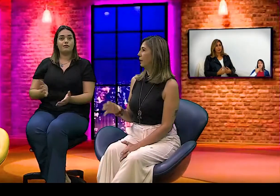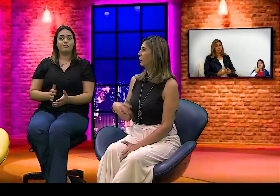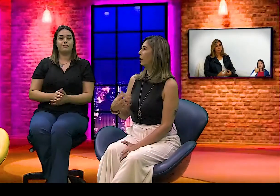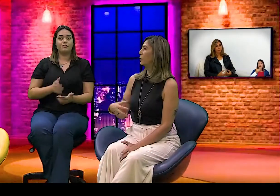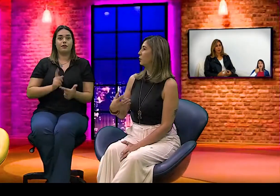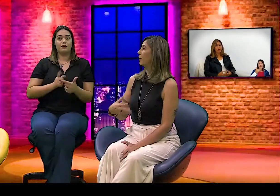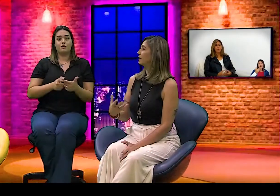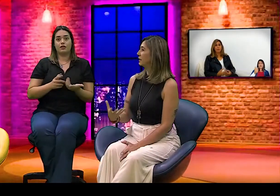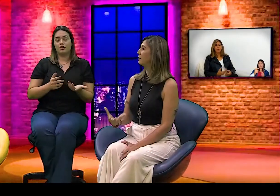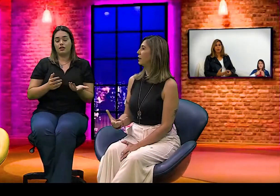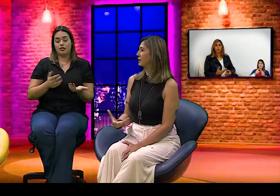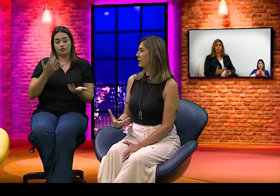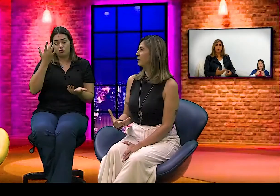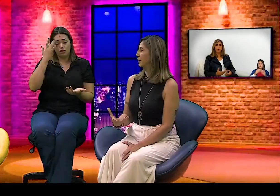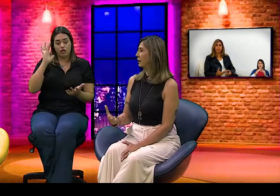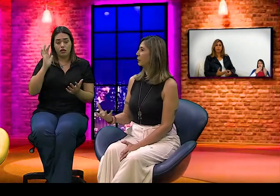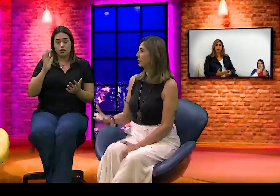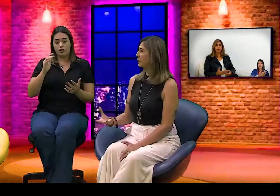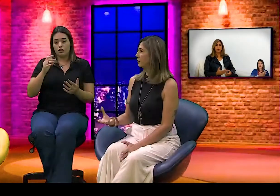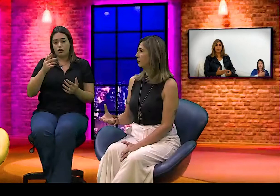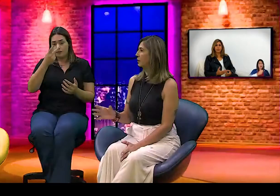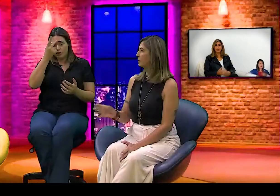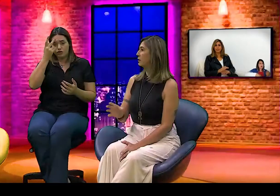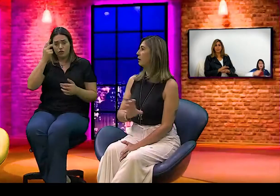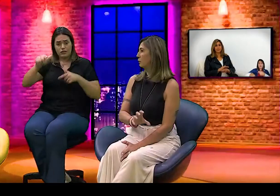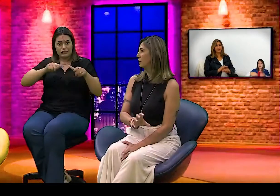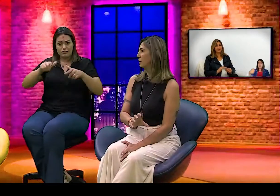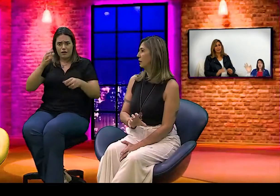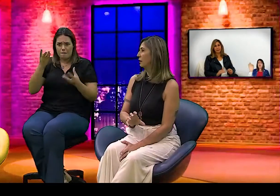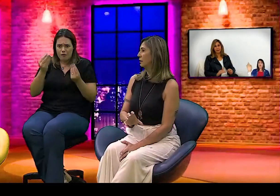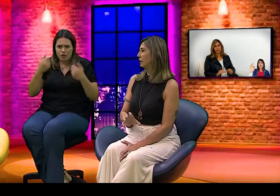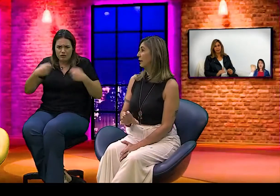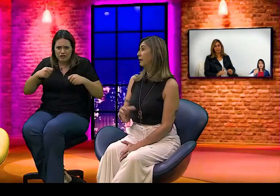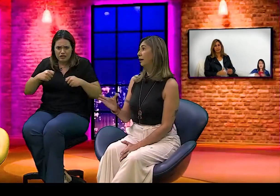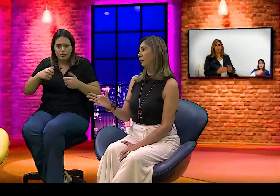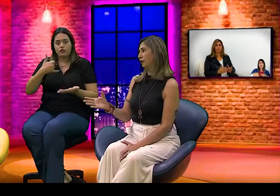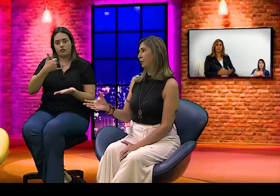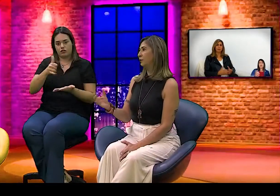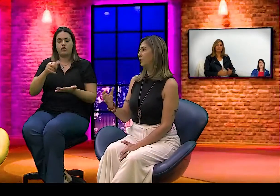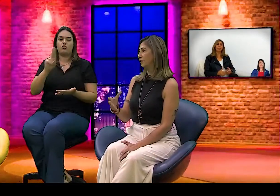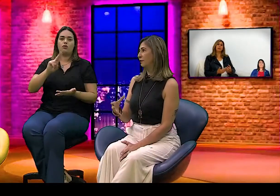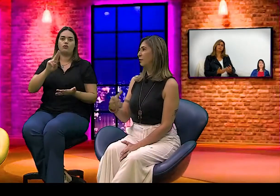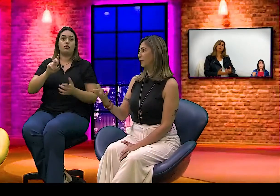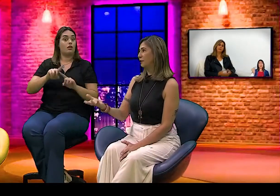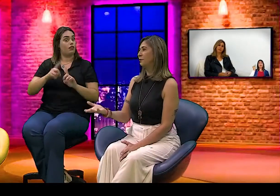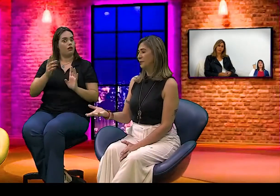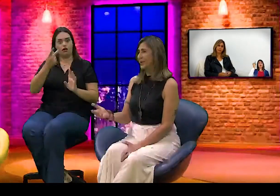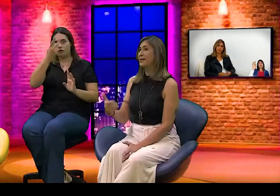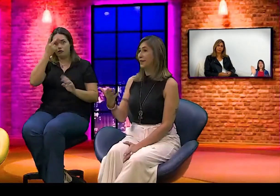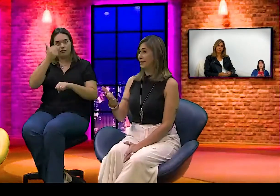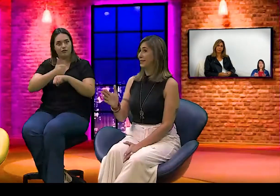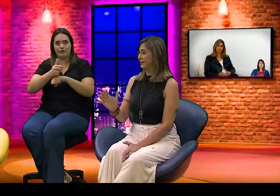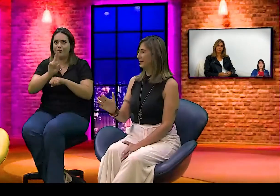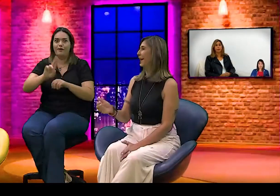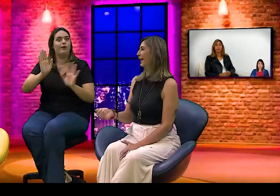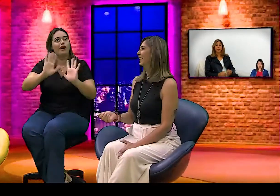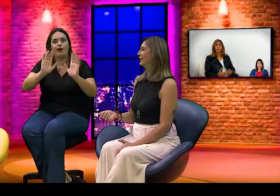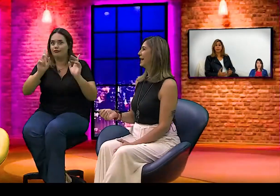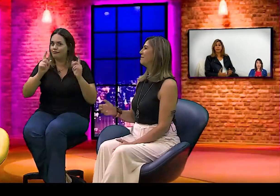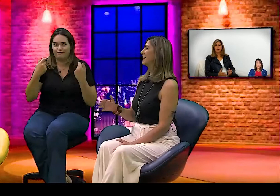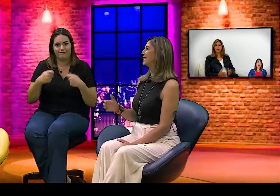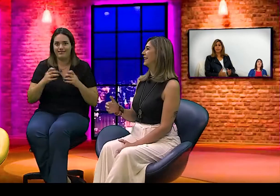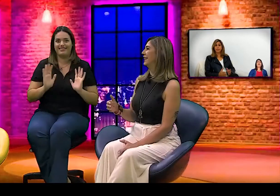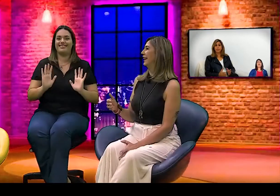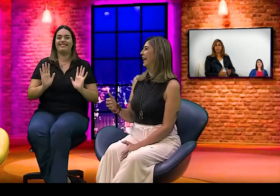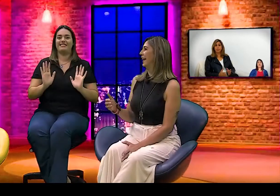Porque depende do que a pessoa precisa fazer naquela profissão, muitas vezes ela usa. Né? Não que as pessoas que são profissionais vão usar e precisem usar,